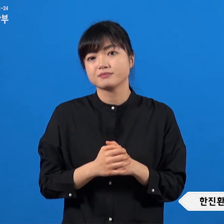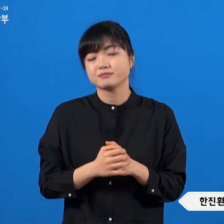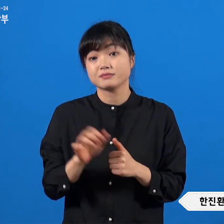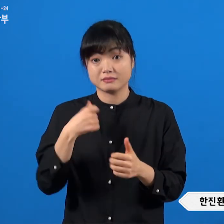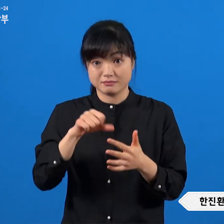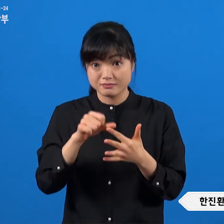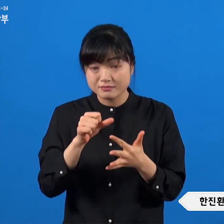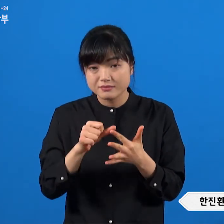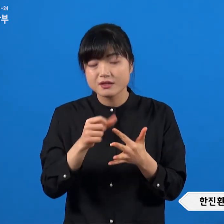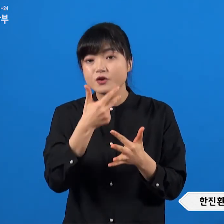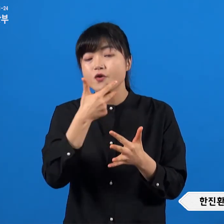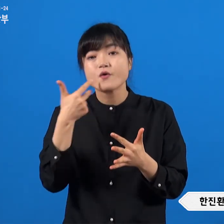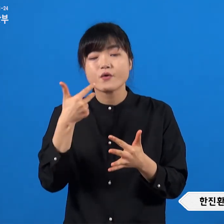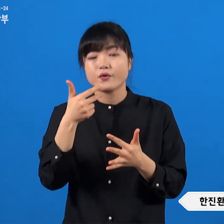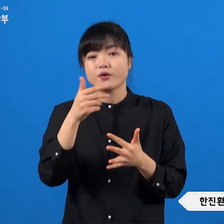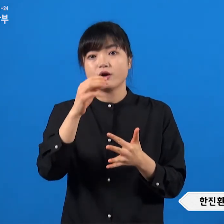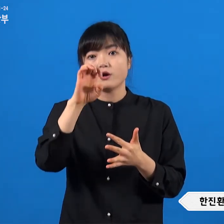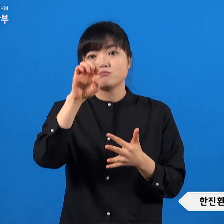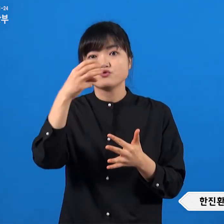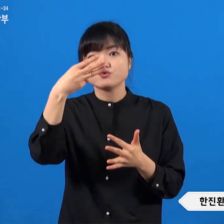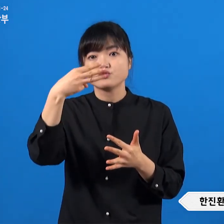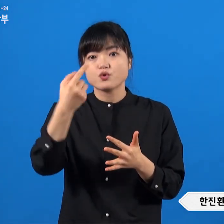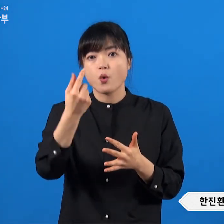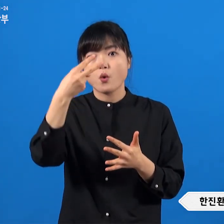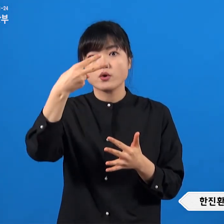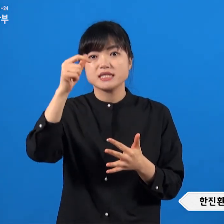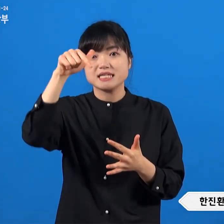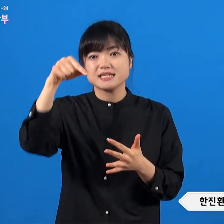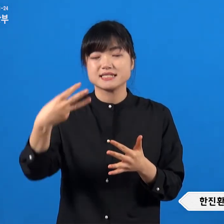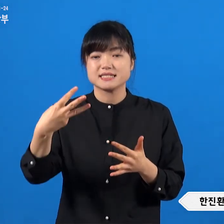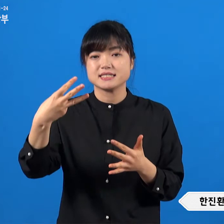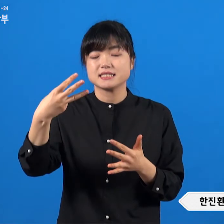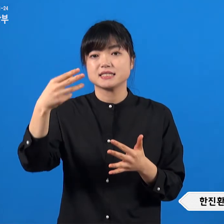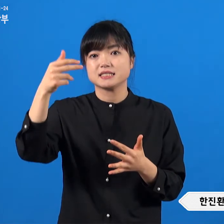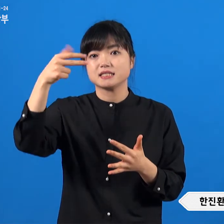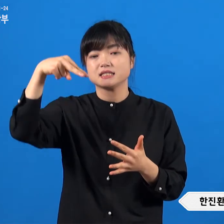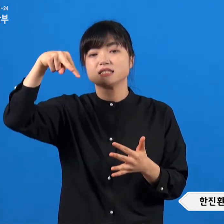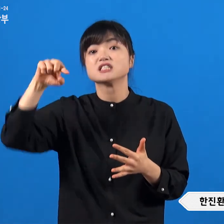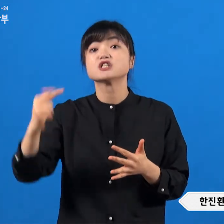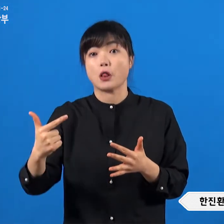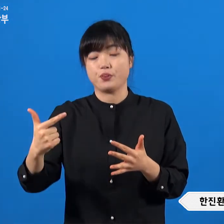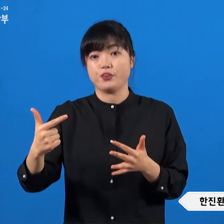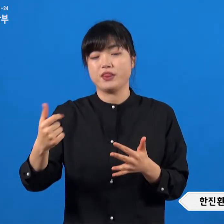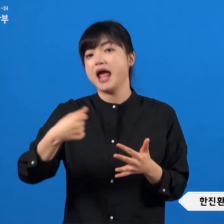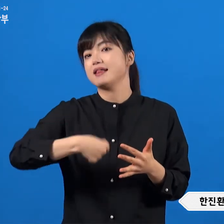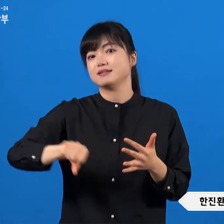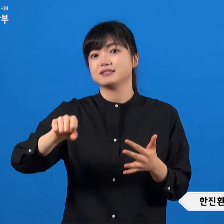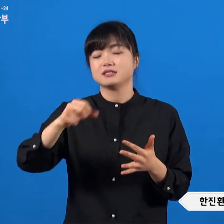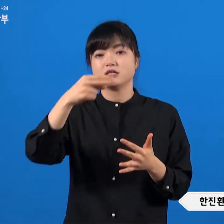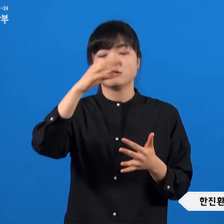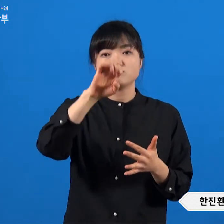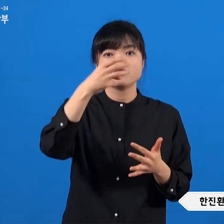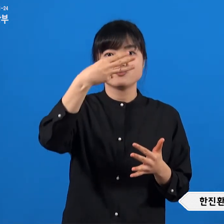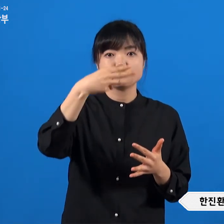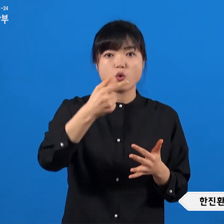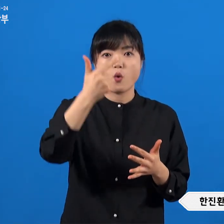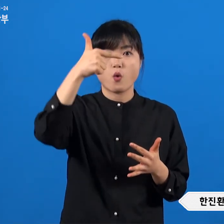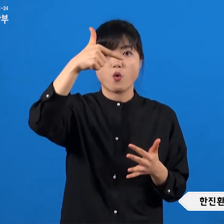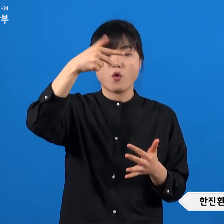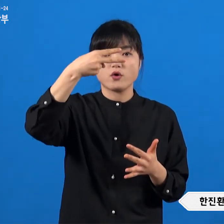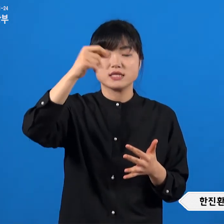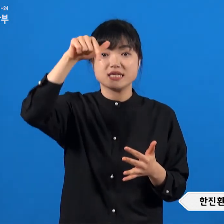탕자를 영어로는 prodigal son이라고 합니다. 그때 이 prodigal이라는 말은 보통은